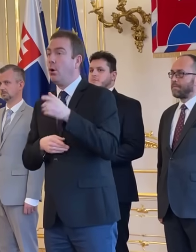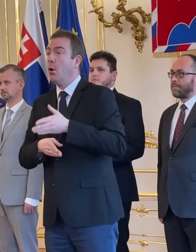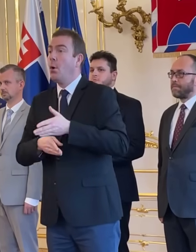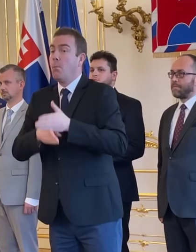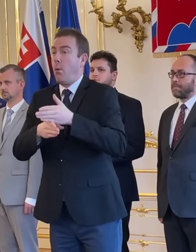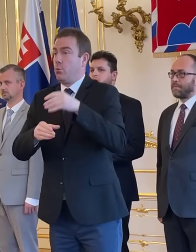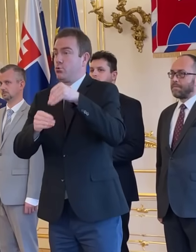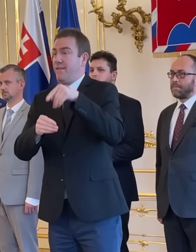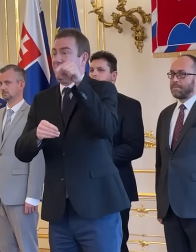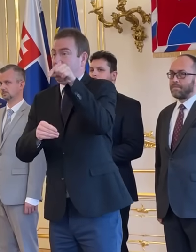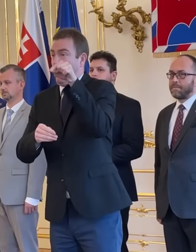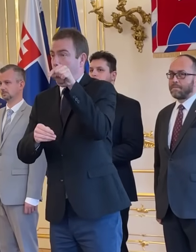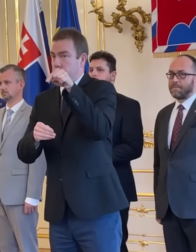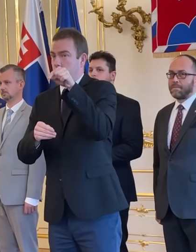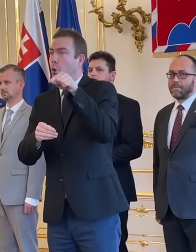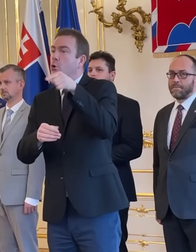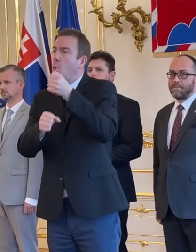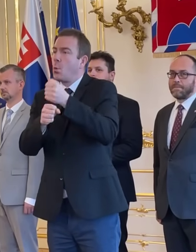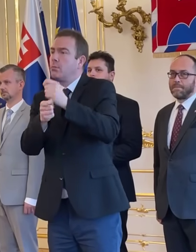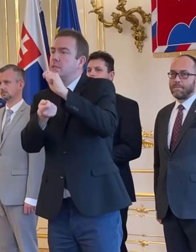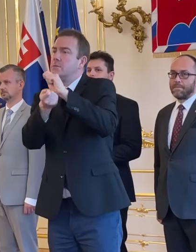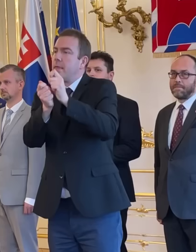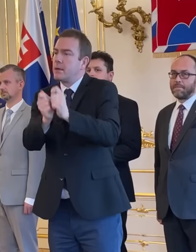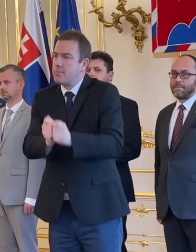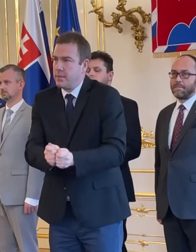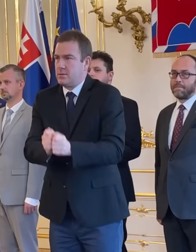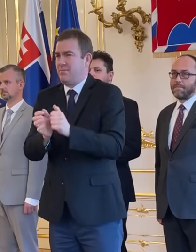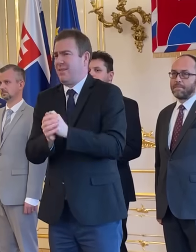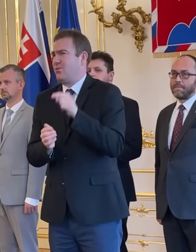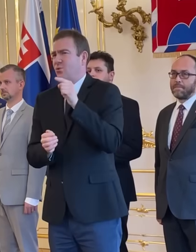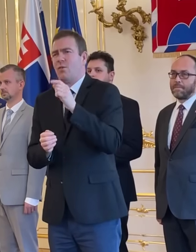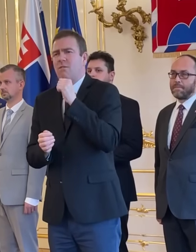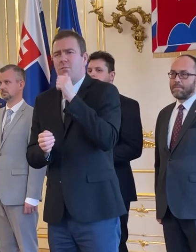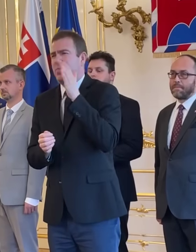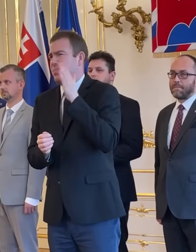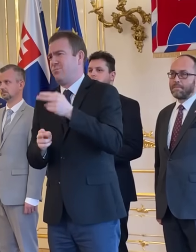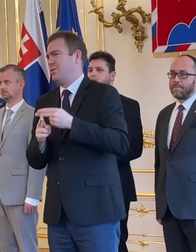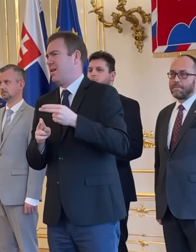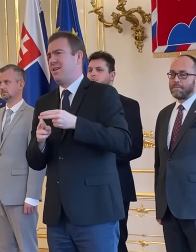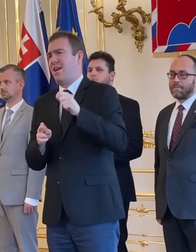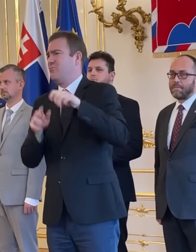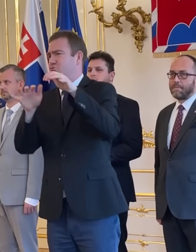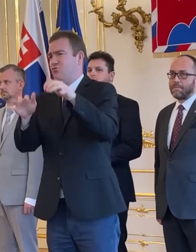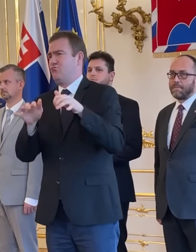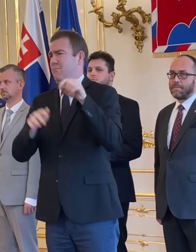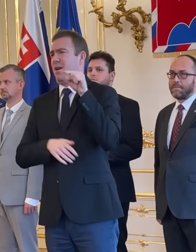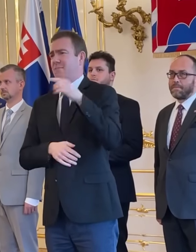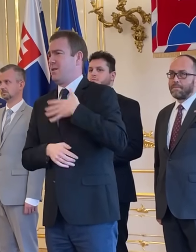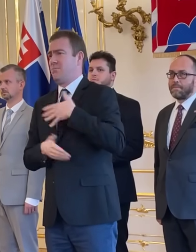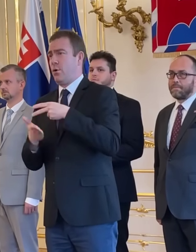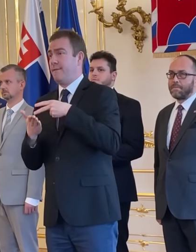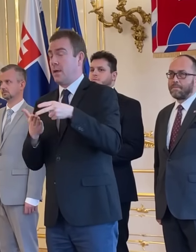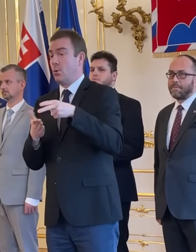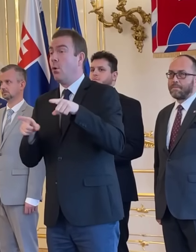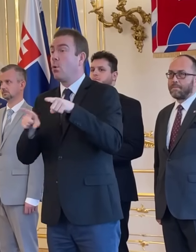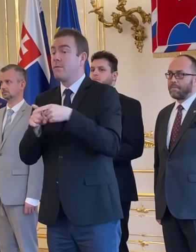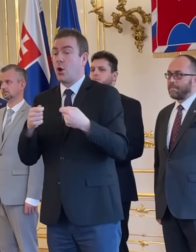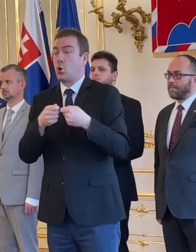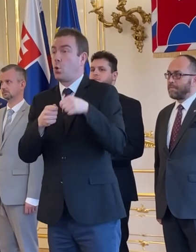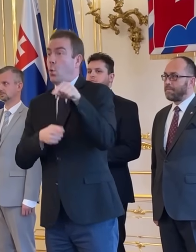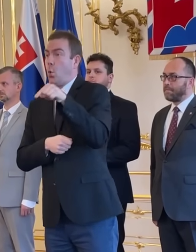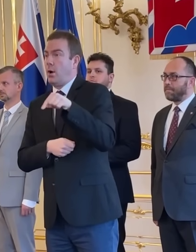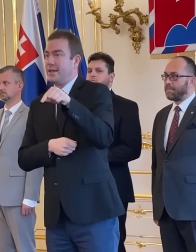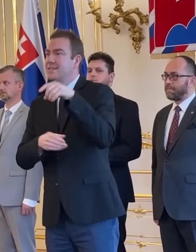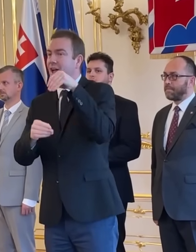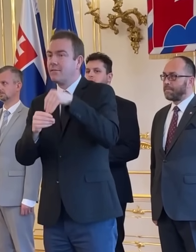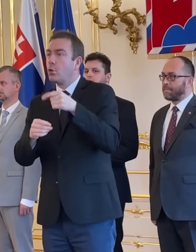v rámci veta, nad rámec toho jedného jediného, vôbec parlament zaoberal. A zároveň vládna koalícia má plne v rukách, kedy by o